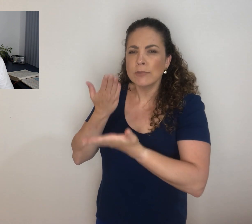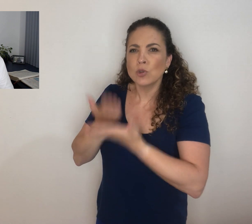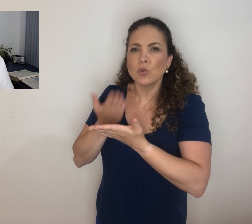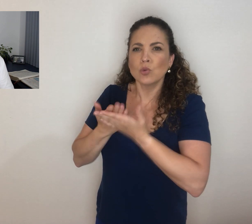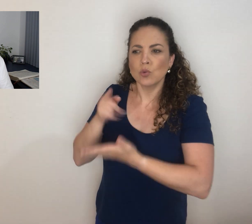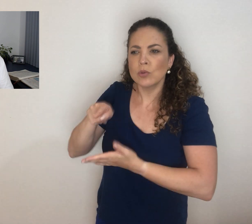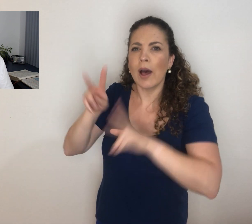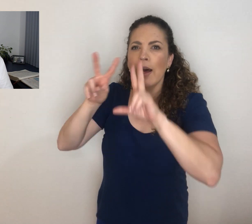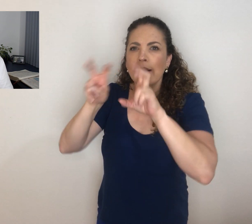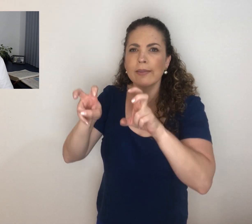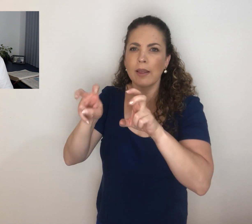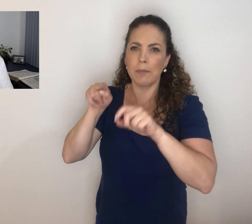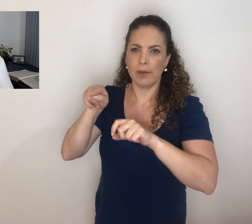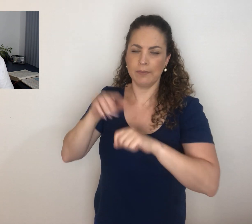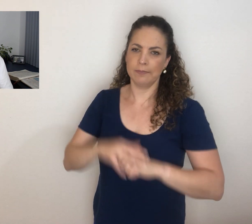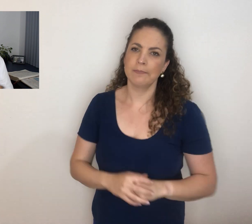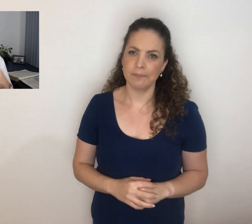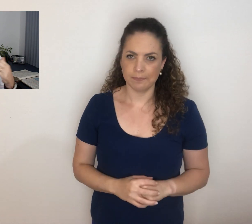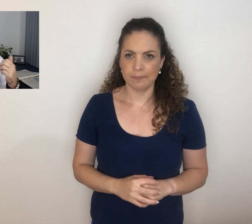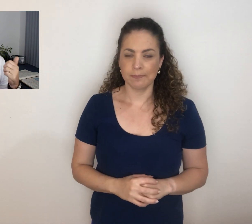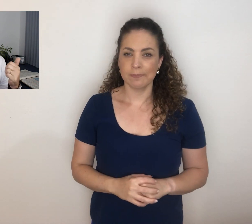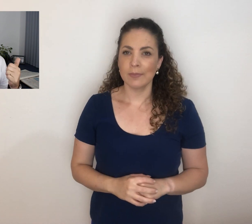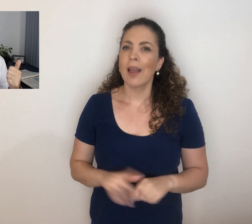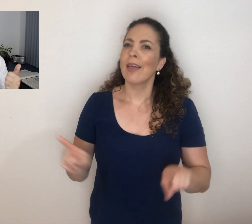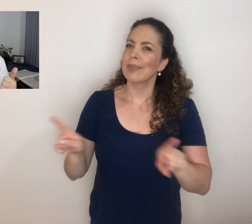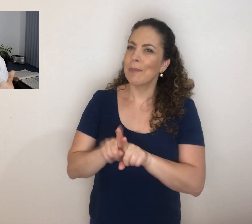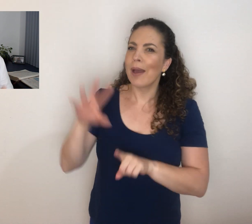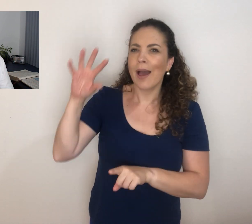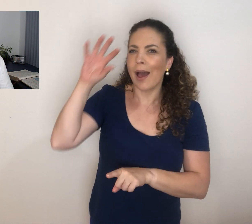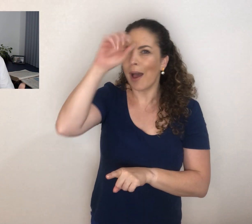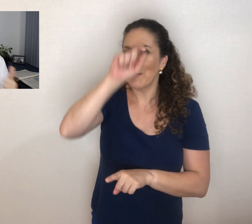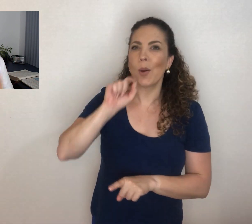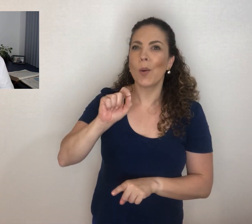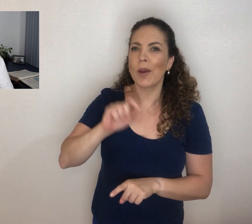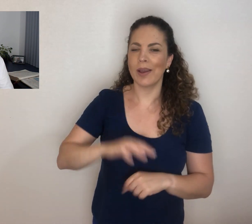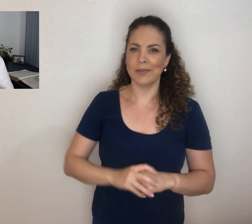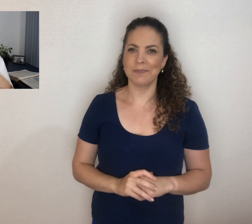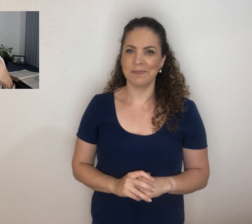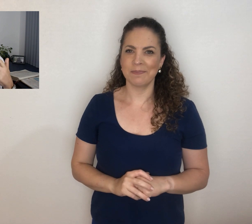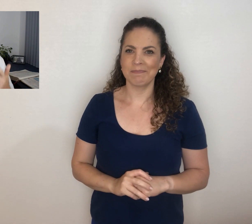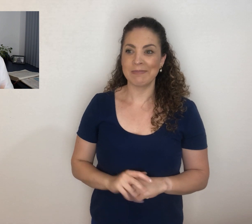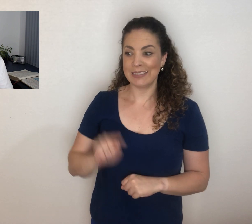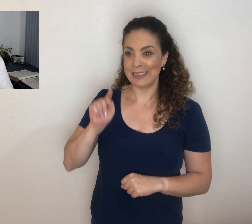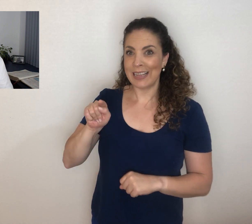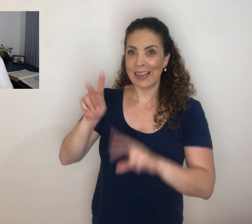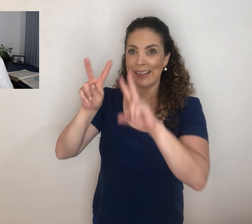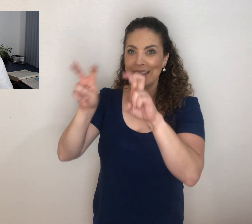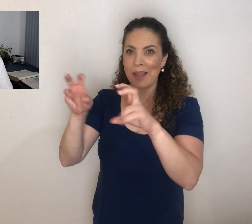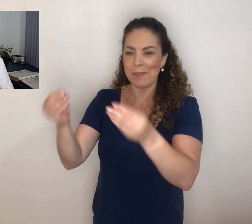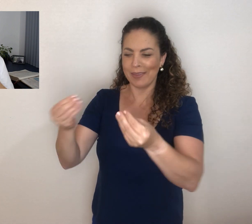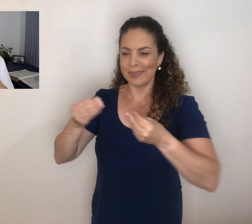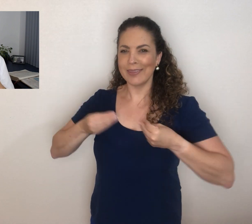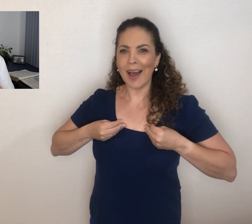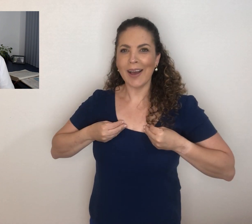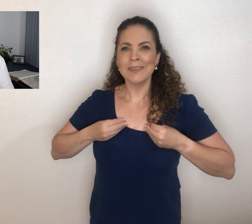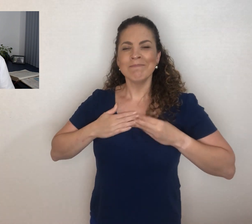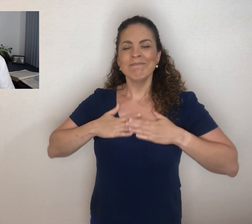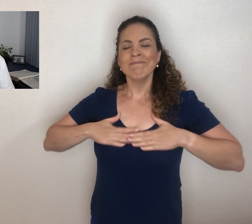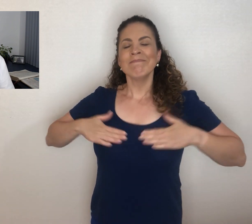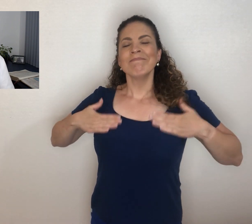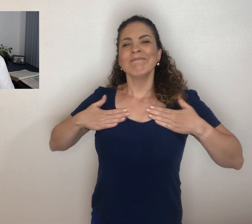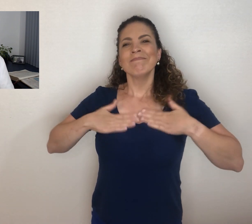de Cristo sobre esse tema. Mas nós também aprendemos que esse tema traz consolo,